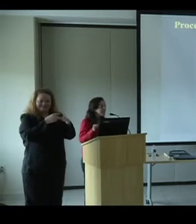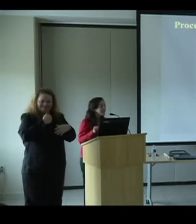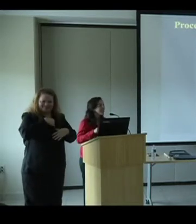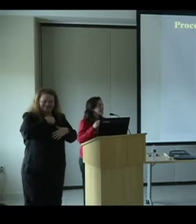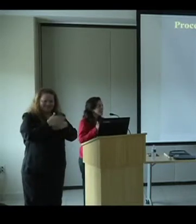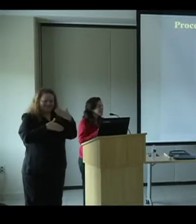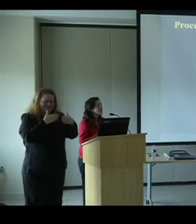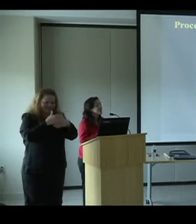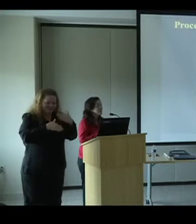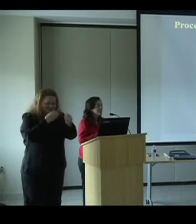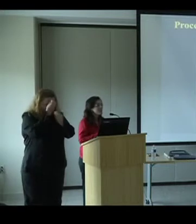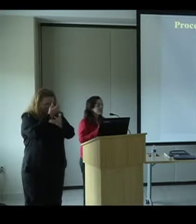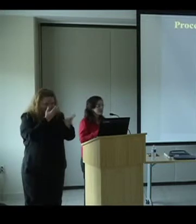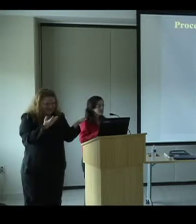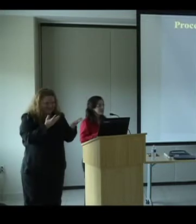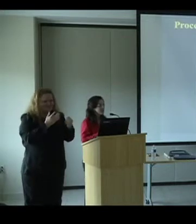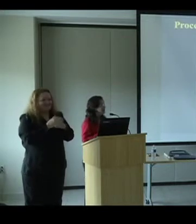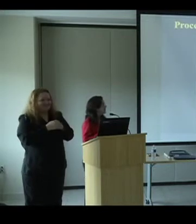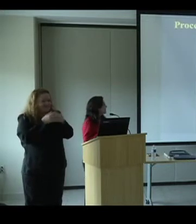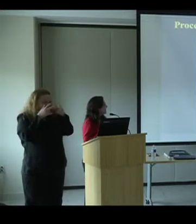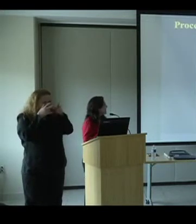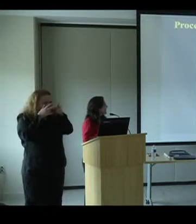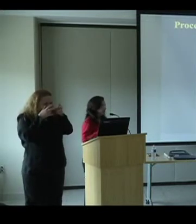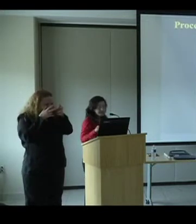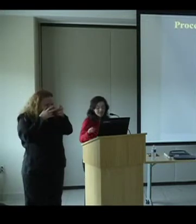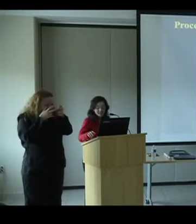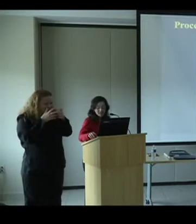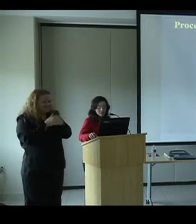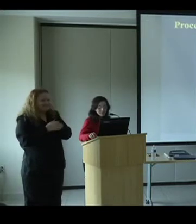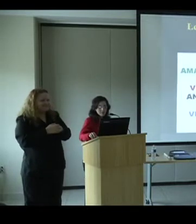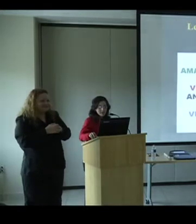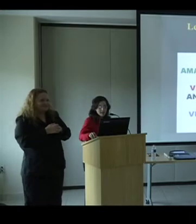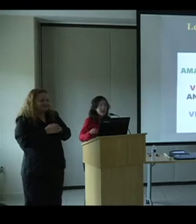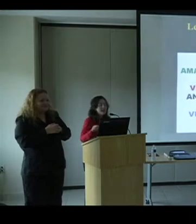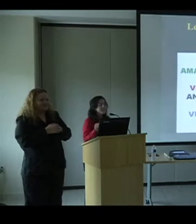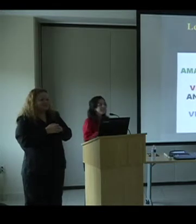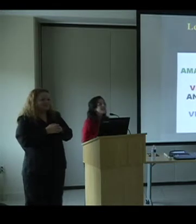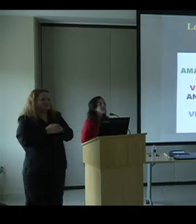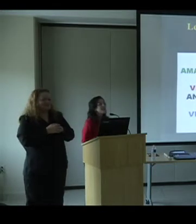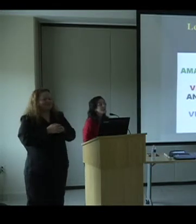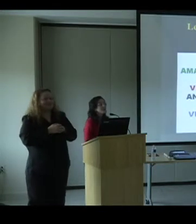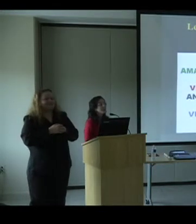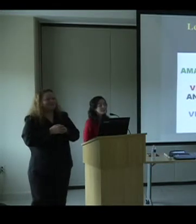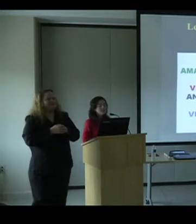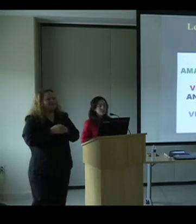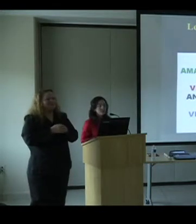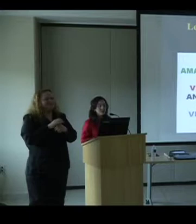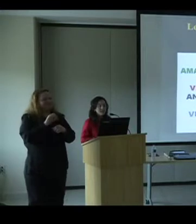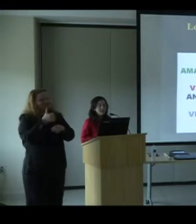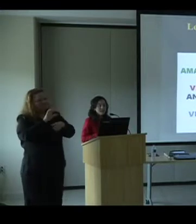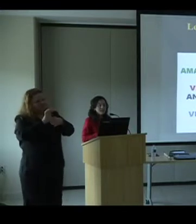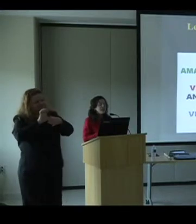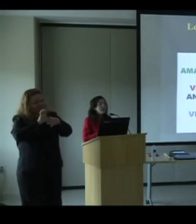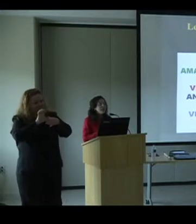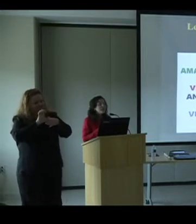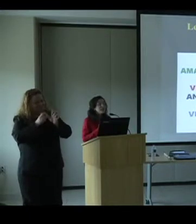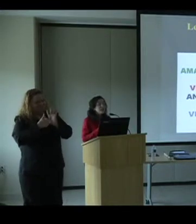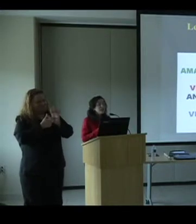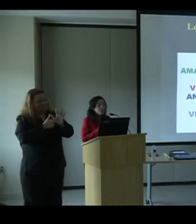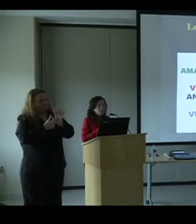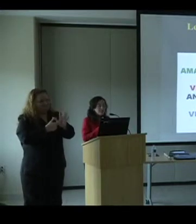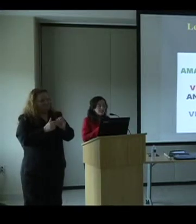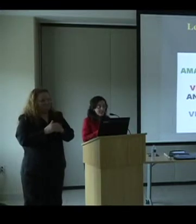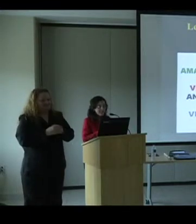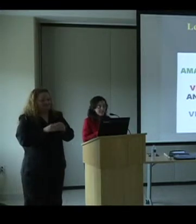cerebro procesa la información que estamos recibiendo Así que vamos a hacer esto ejercicio quiero